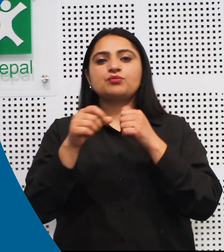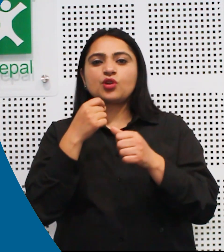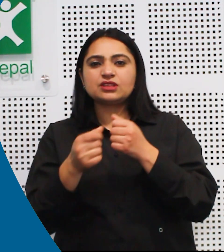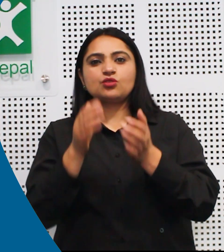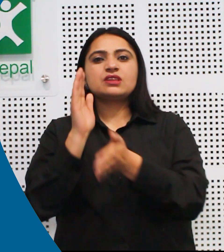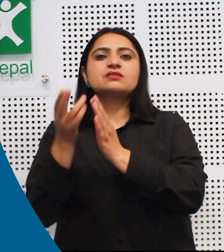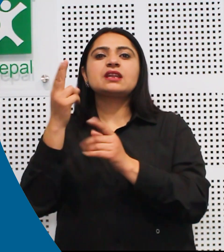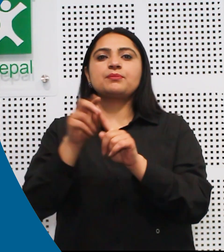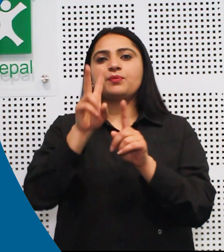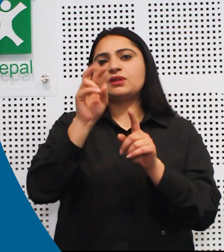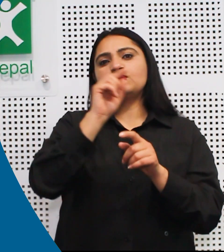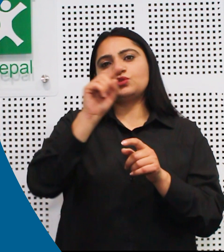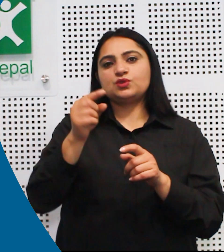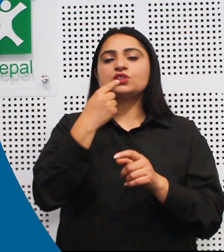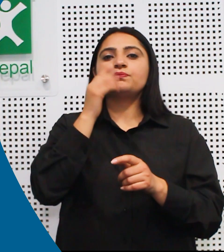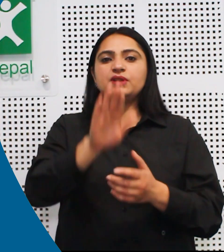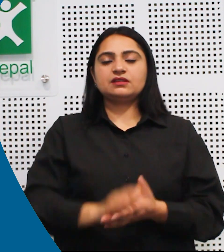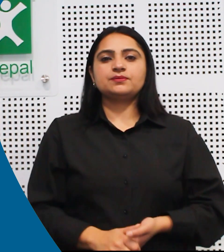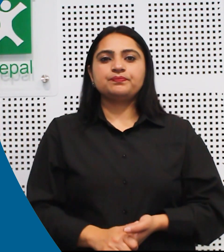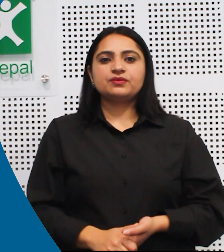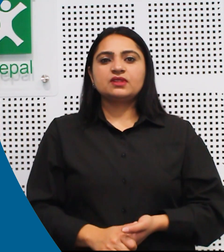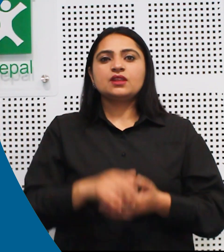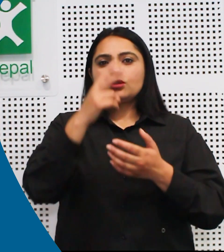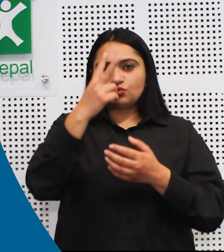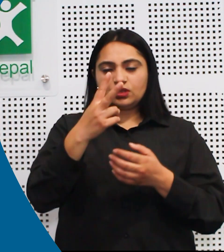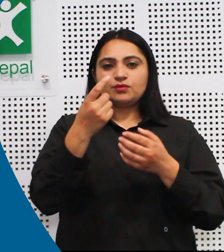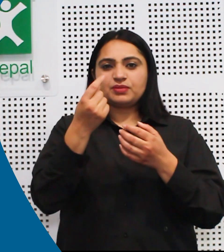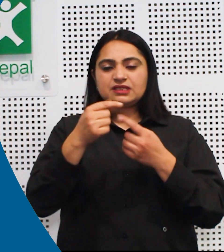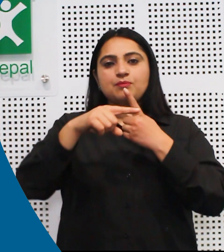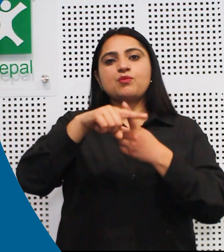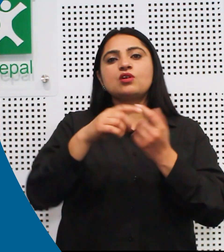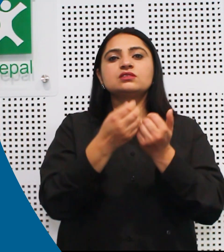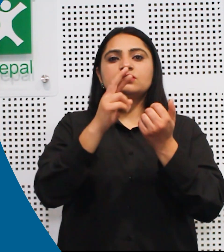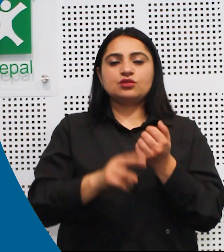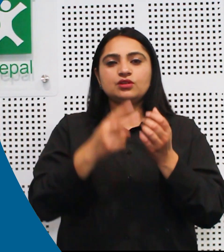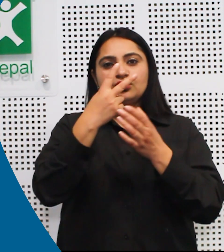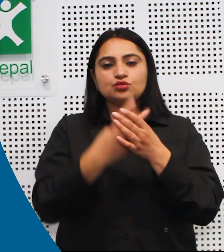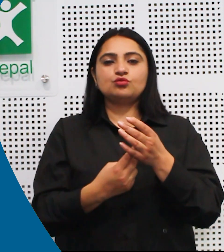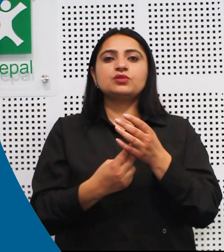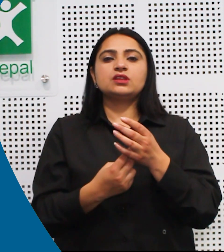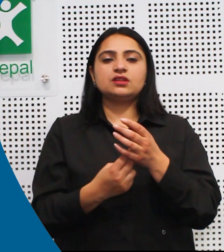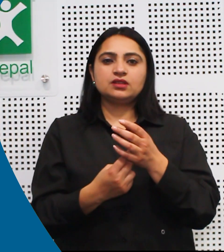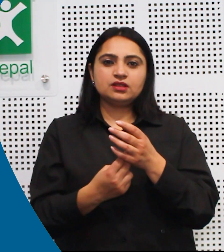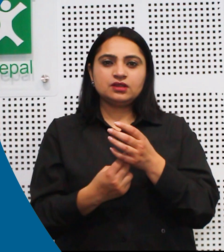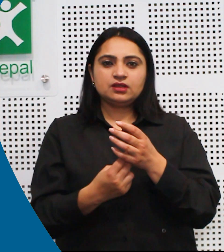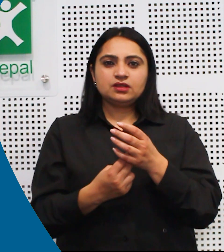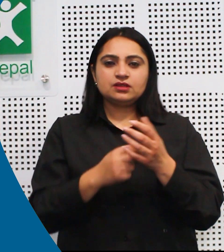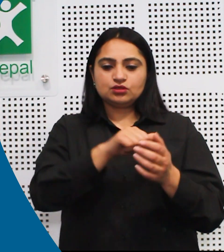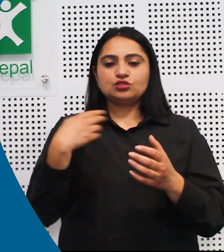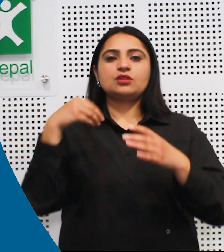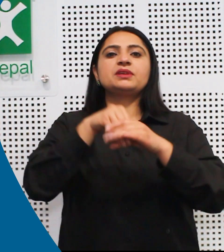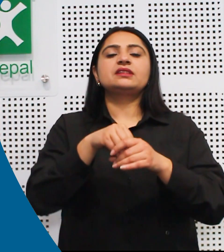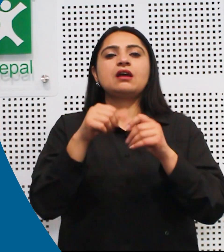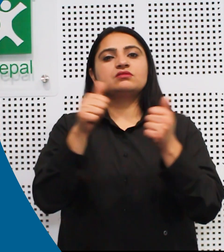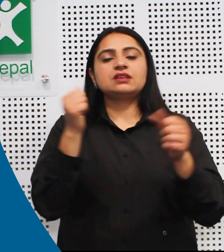पनि 20% भनिएको छ। यो दुईटा रकम जोडेर दुईटै प्रकृति रकम हामी समावेश जनसहभागिता काम